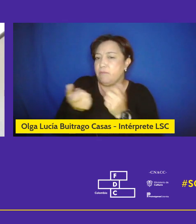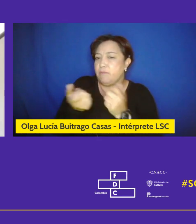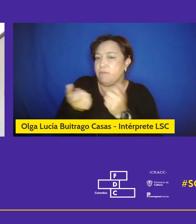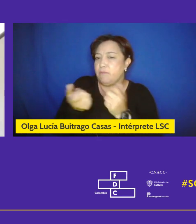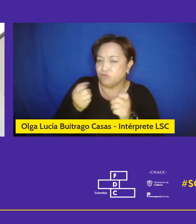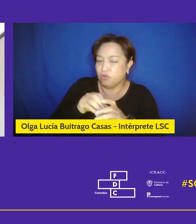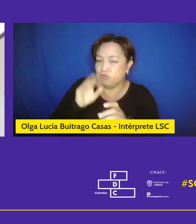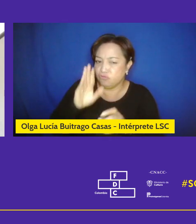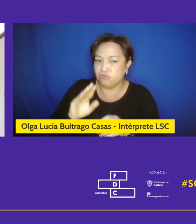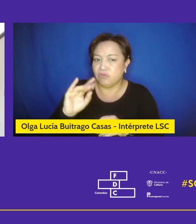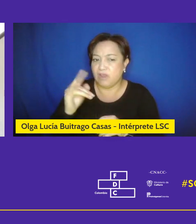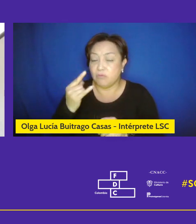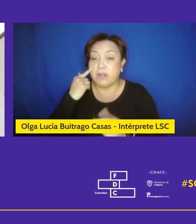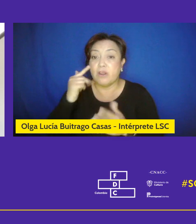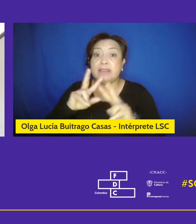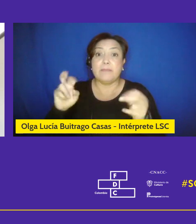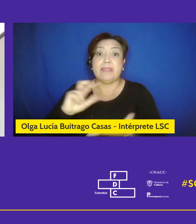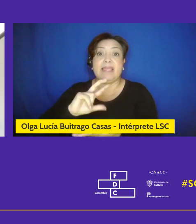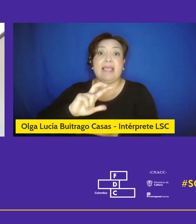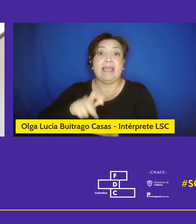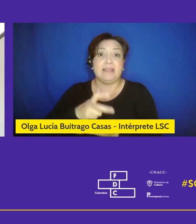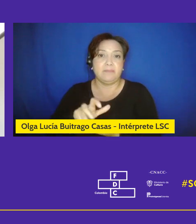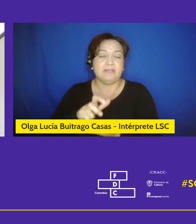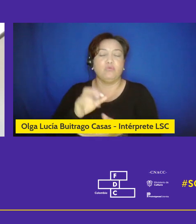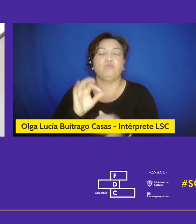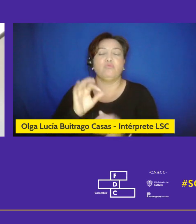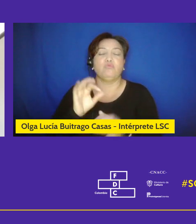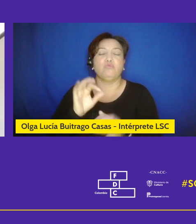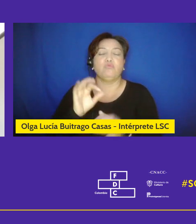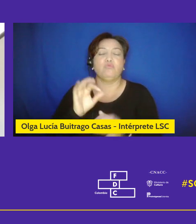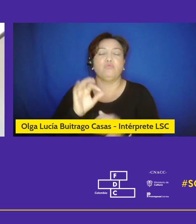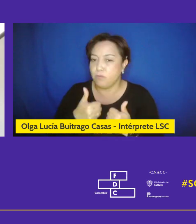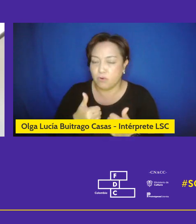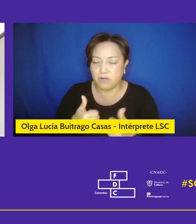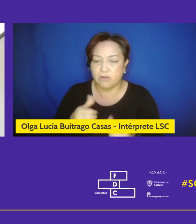animación, a mí me encantan, pero son procesos largos.